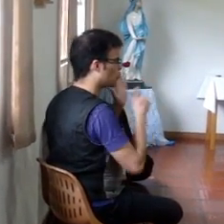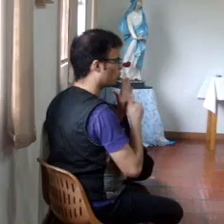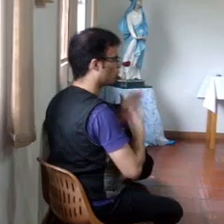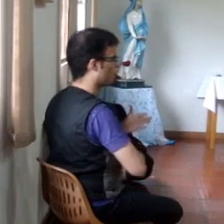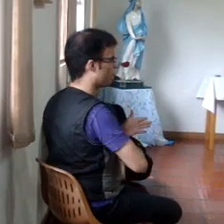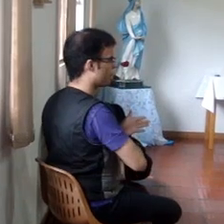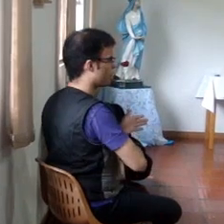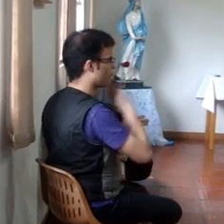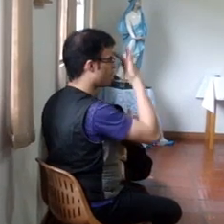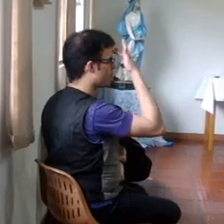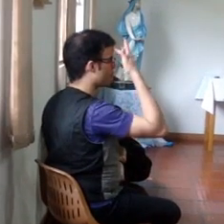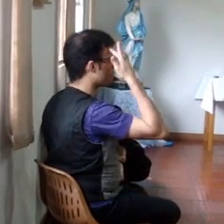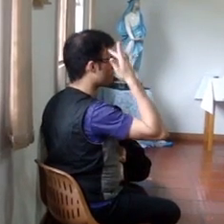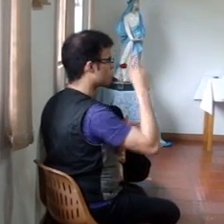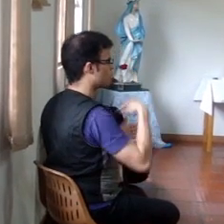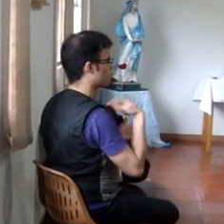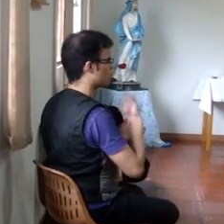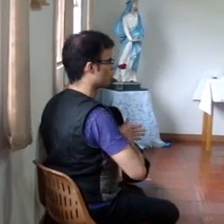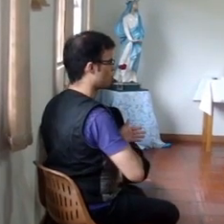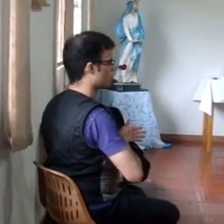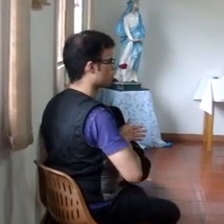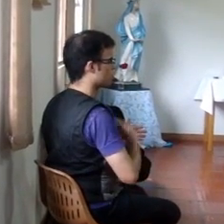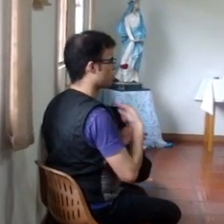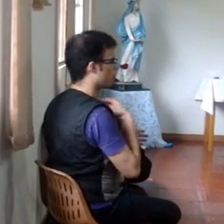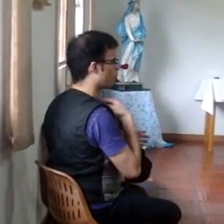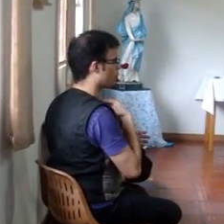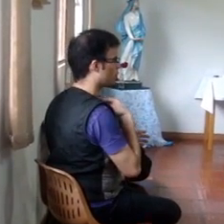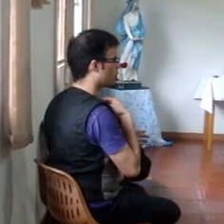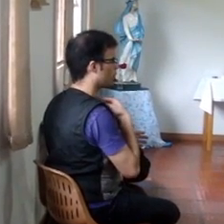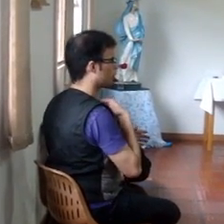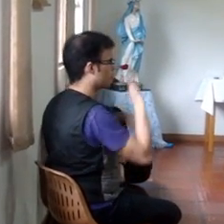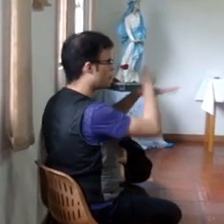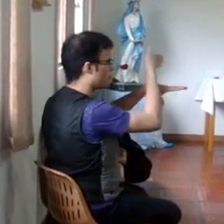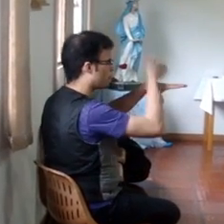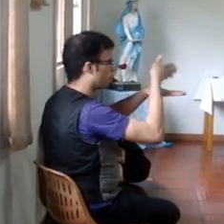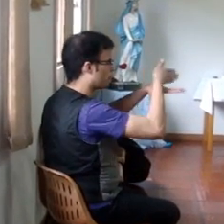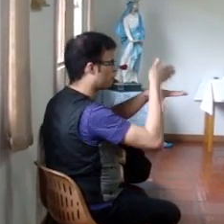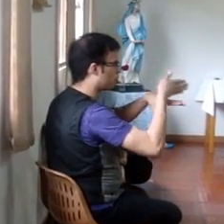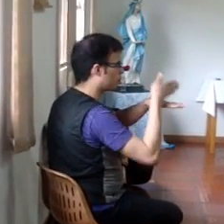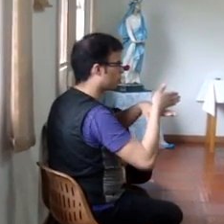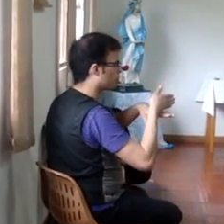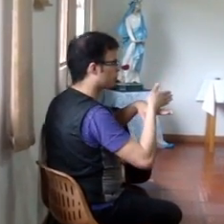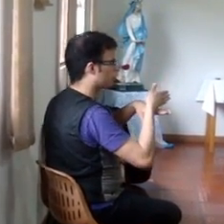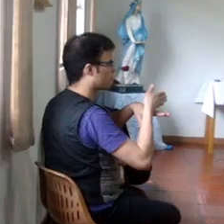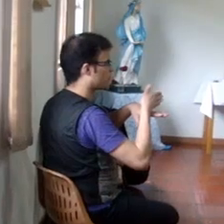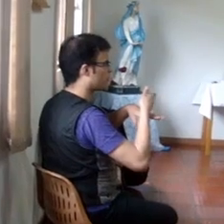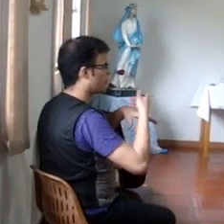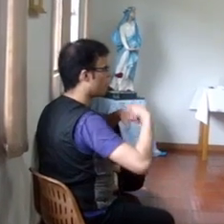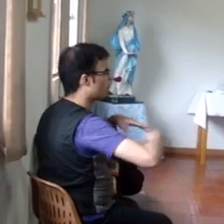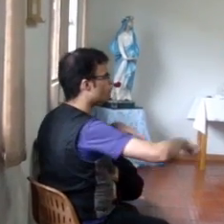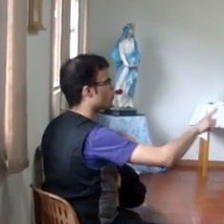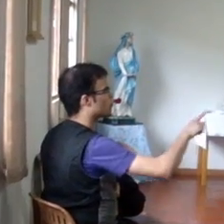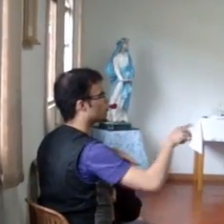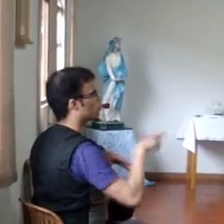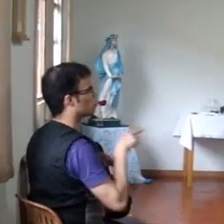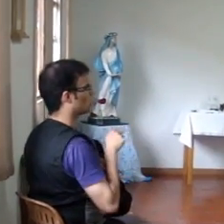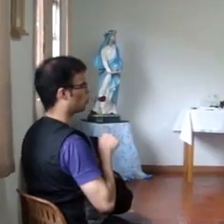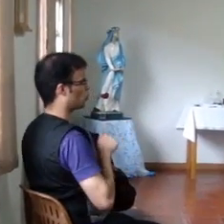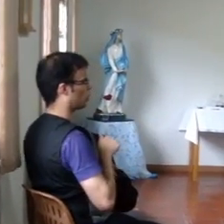chegar a lugar nenhum. É preciso nós obedecermos a Sua palavra, sermos